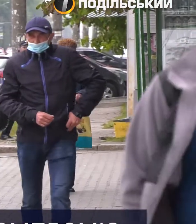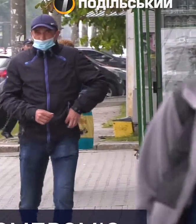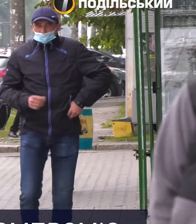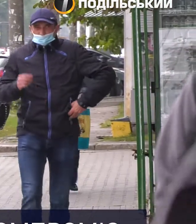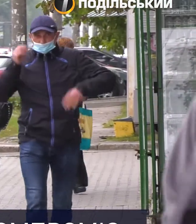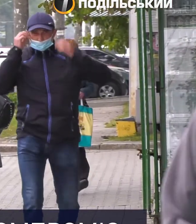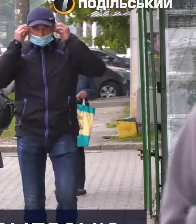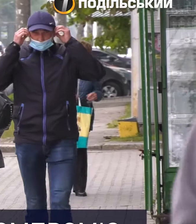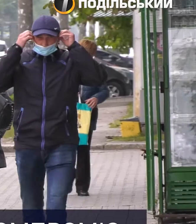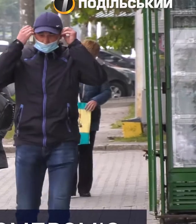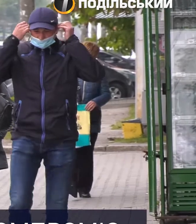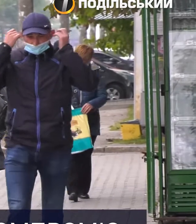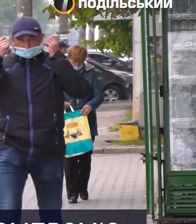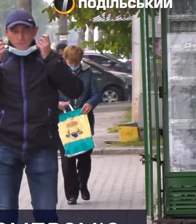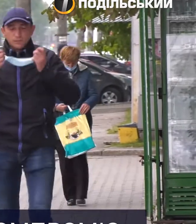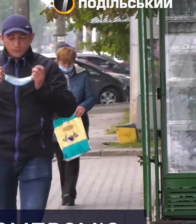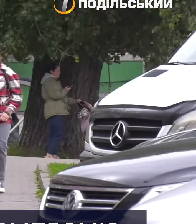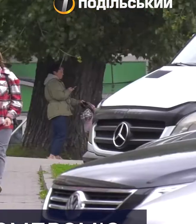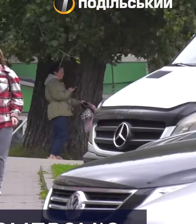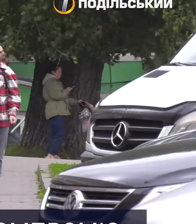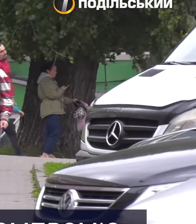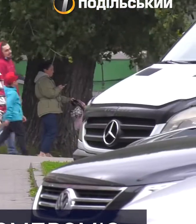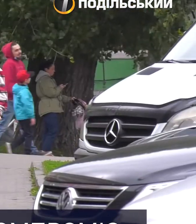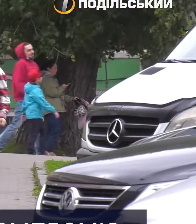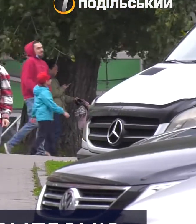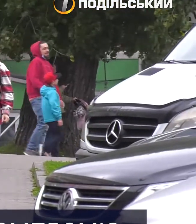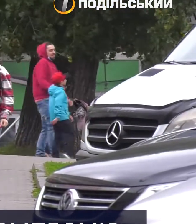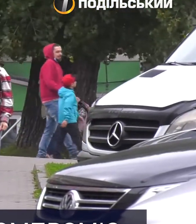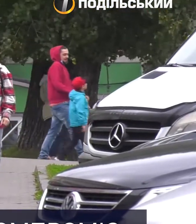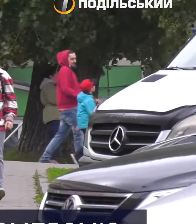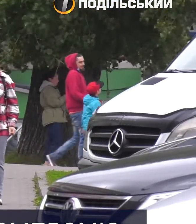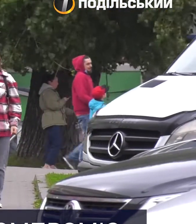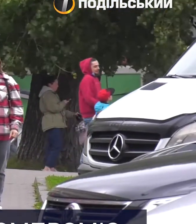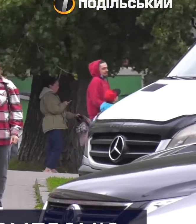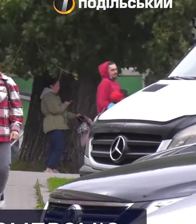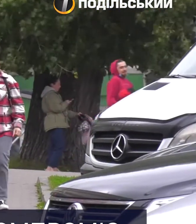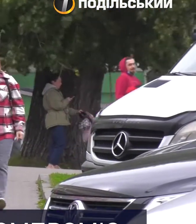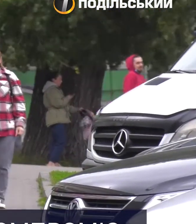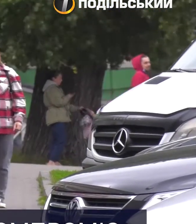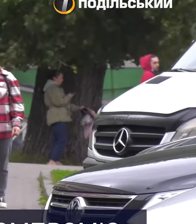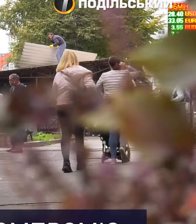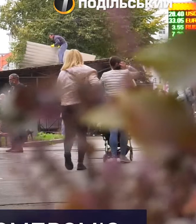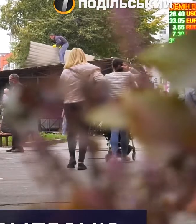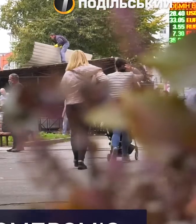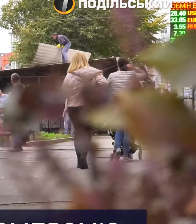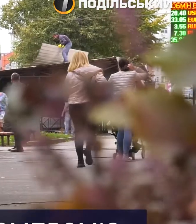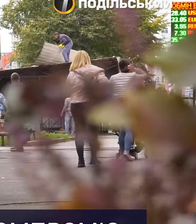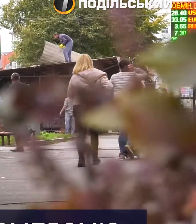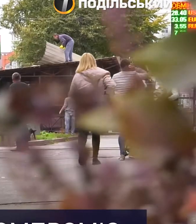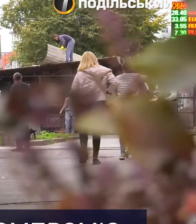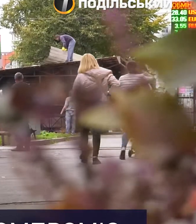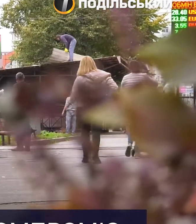області захворіло 11 430 осіб. Лише за сьогодні додалося 265 нових інфікувань. Тож уже